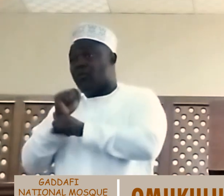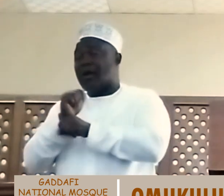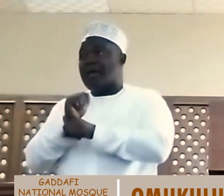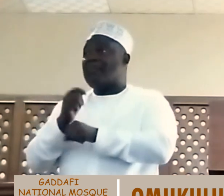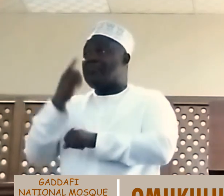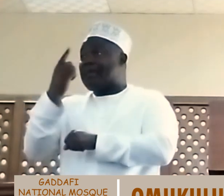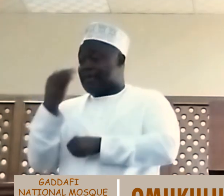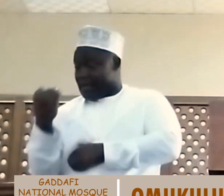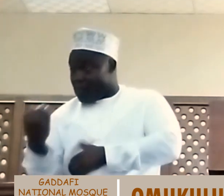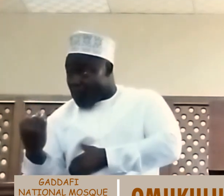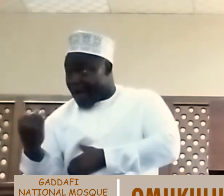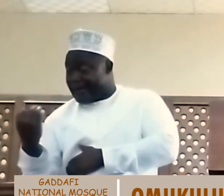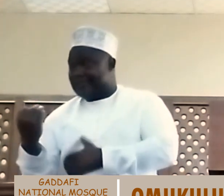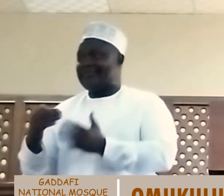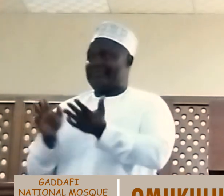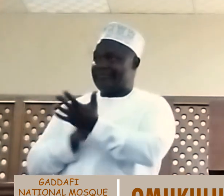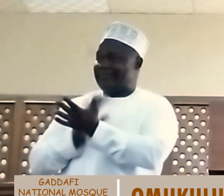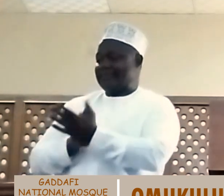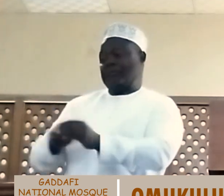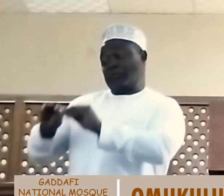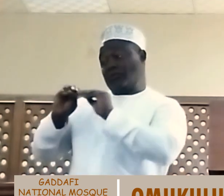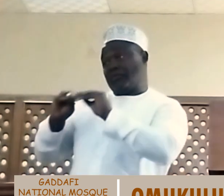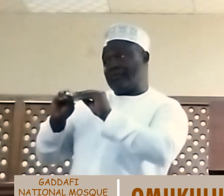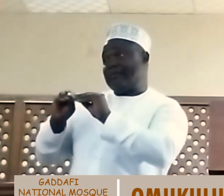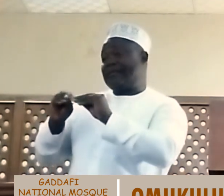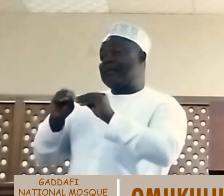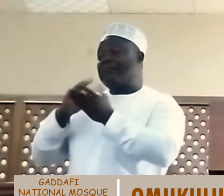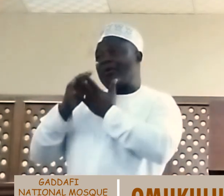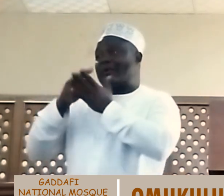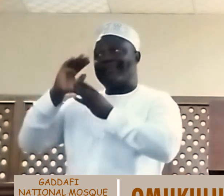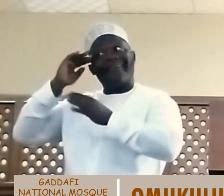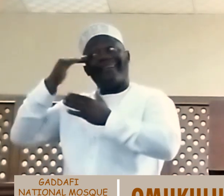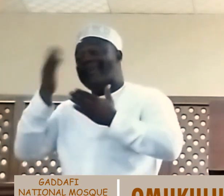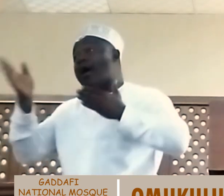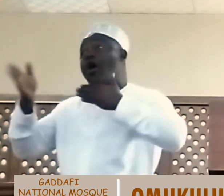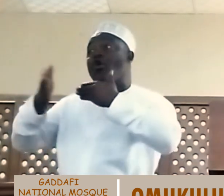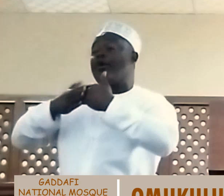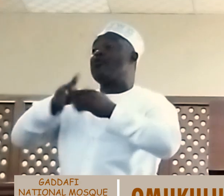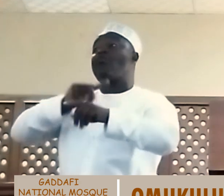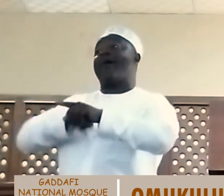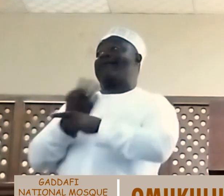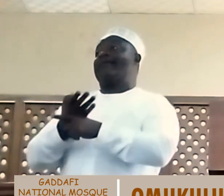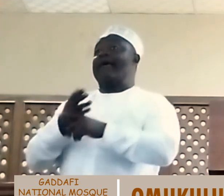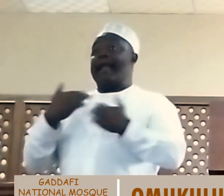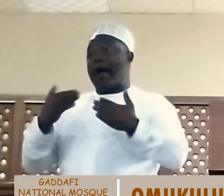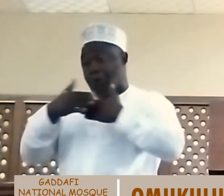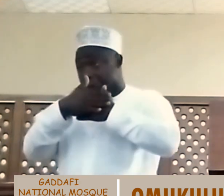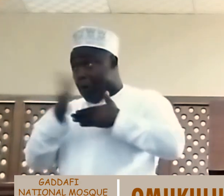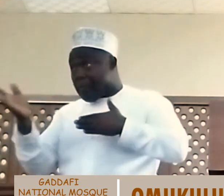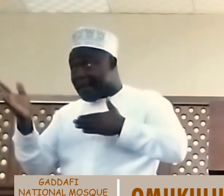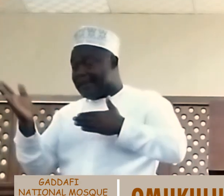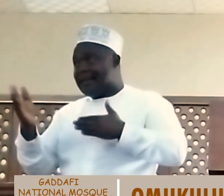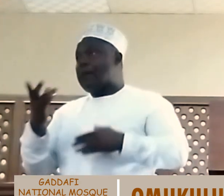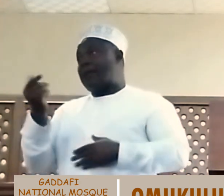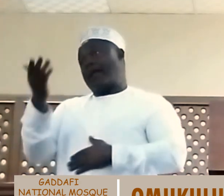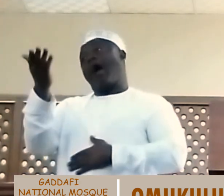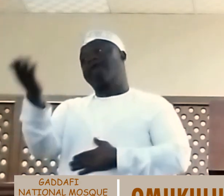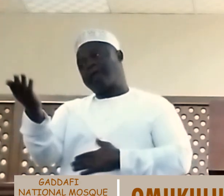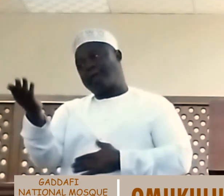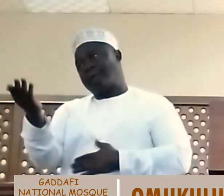gwa mwana gwanguye oba tomanyi gugenda kuggalwa ddi. Muggule kati kubanga ssente